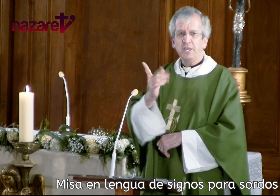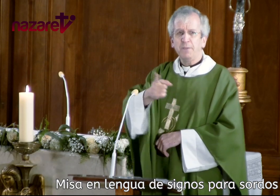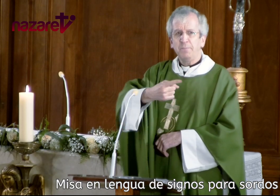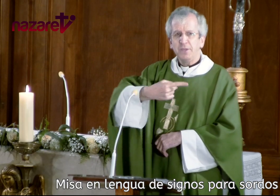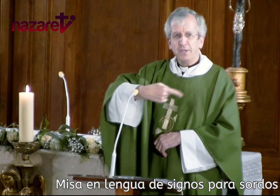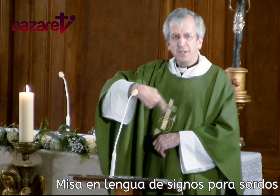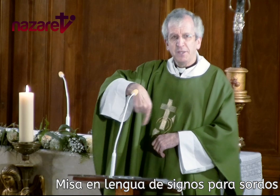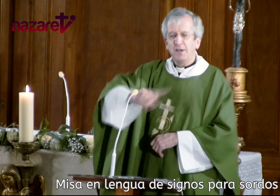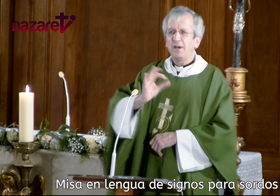piedad